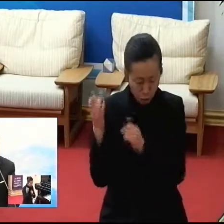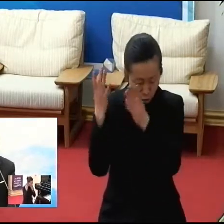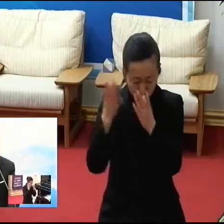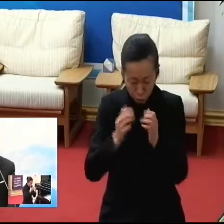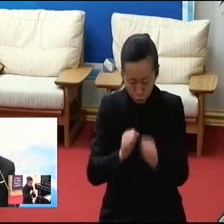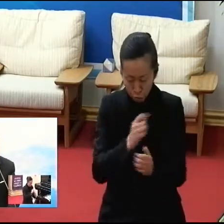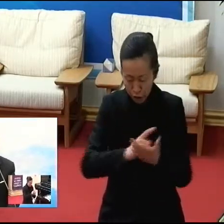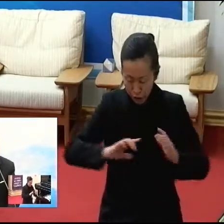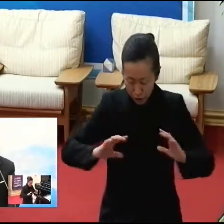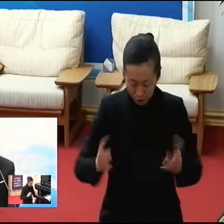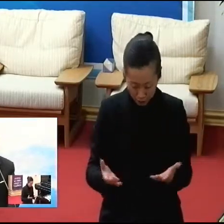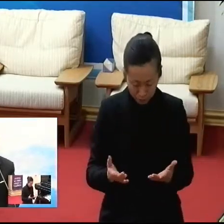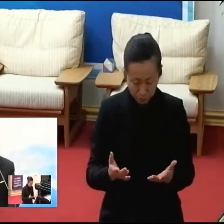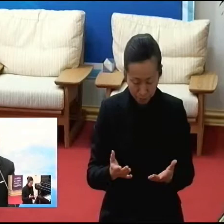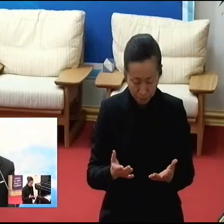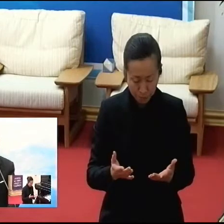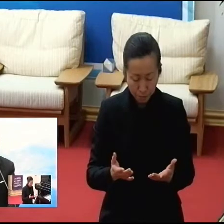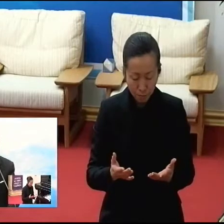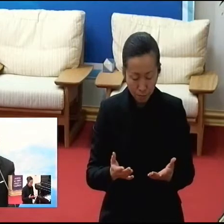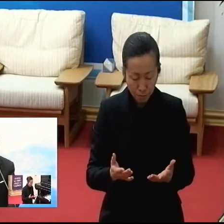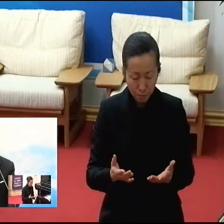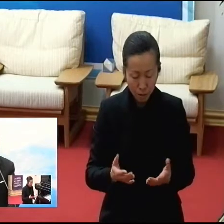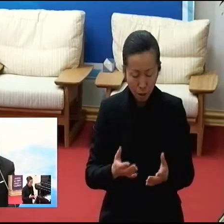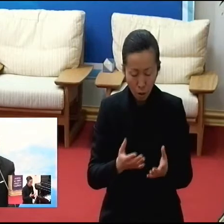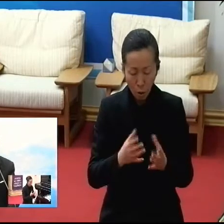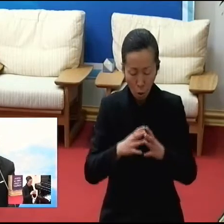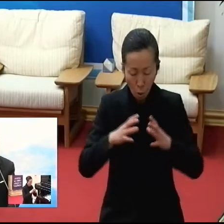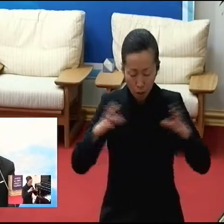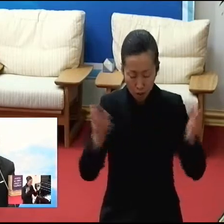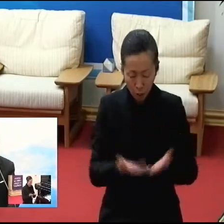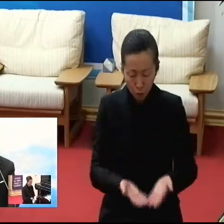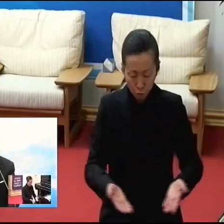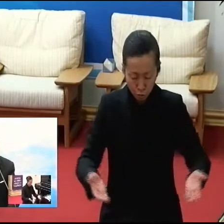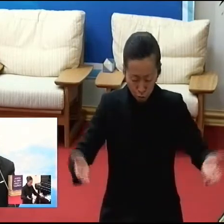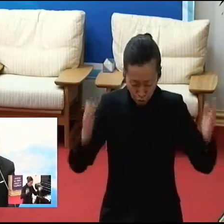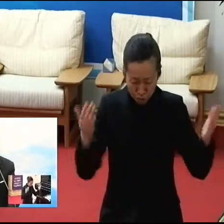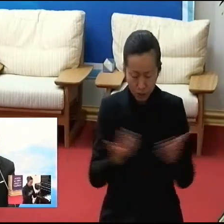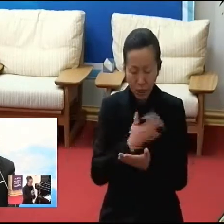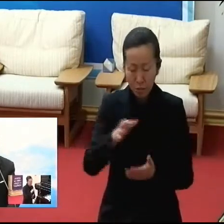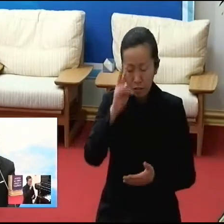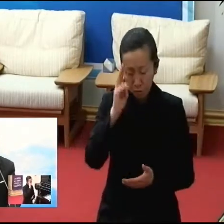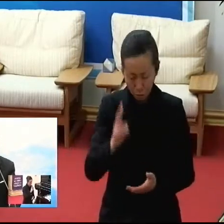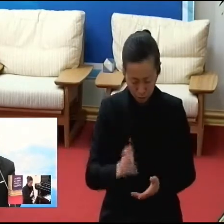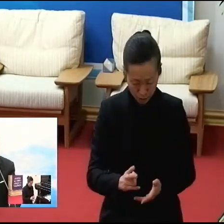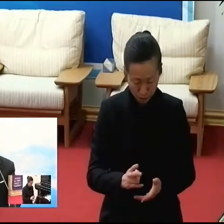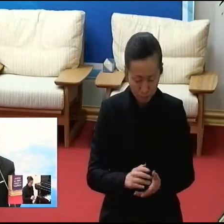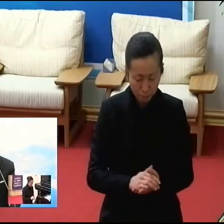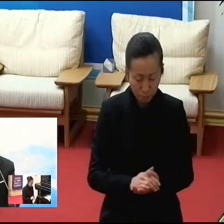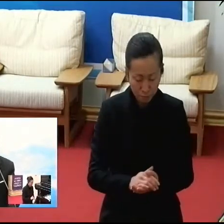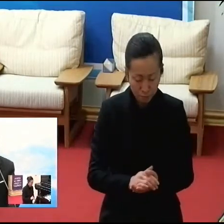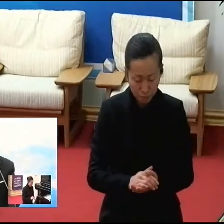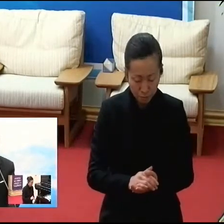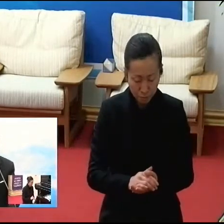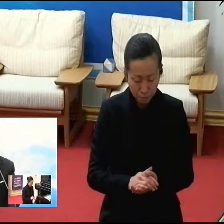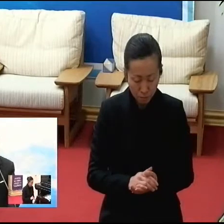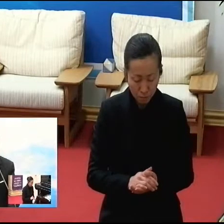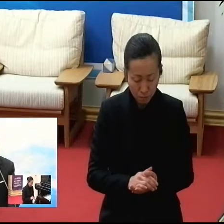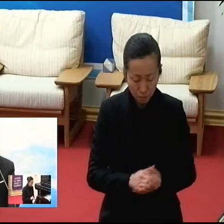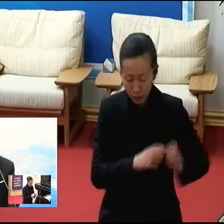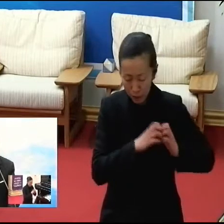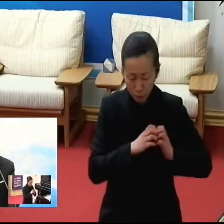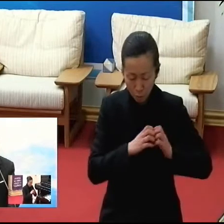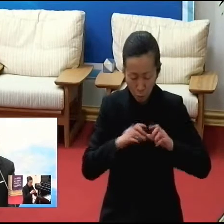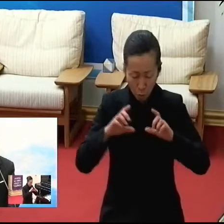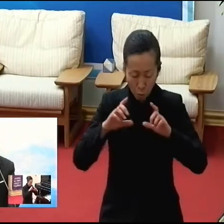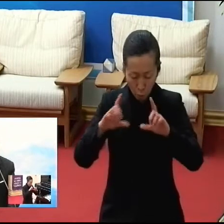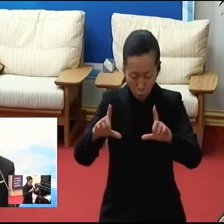福するしかない。 큰 그릇이 되게 하옵소서. 大きな器となりますように。 갈등을 응답으로 바꾸는 시작이 되게 하소서. 葛藤